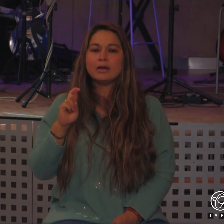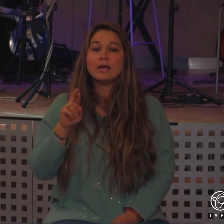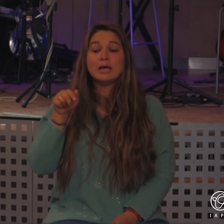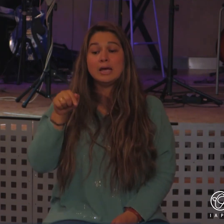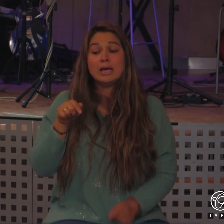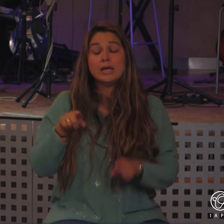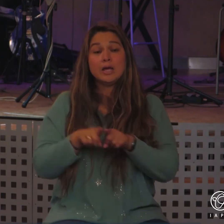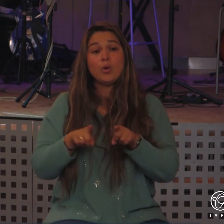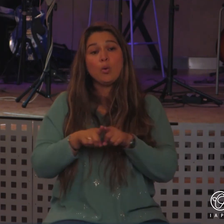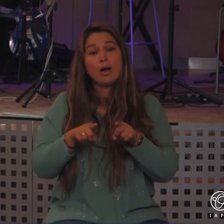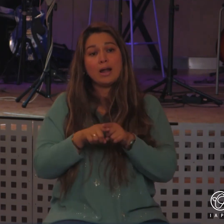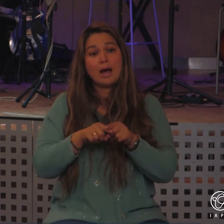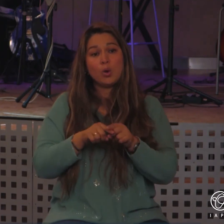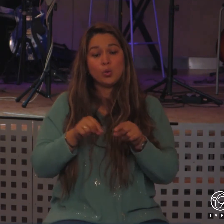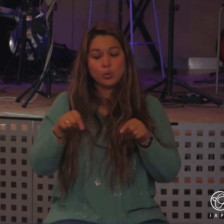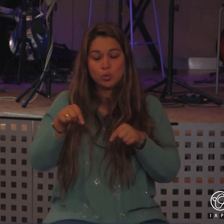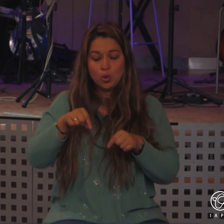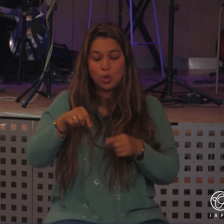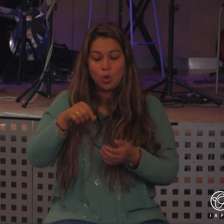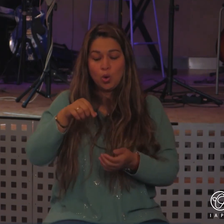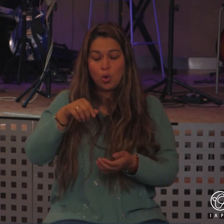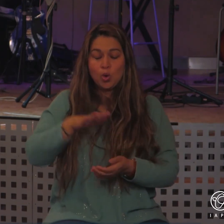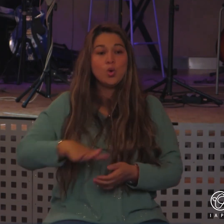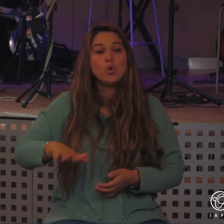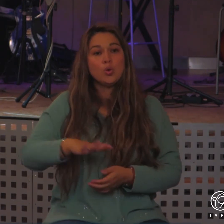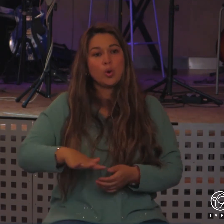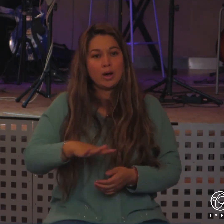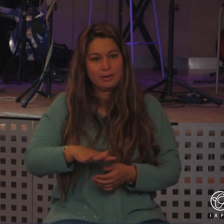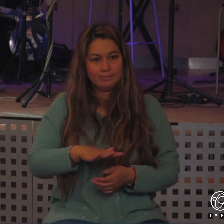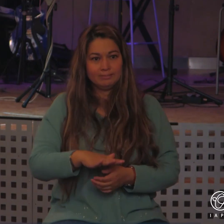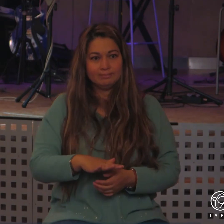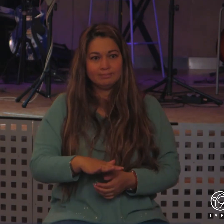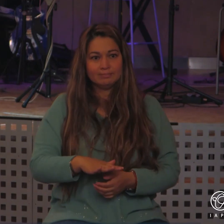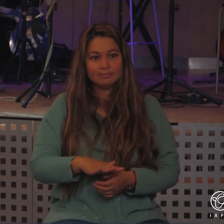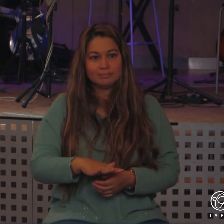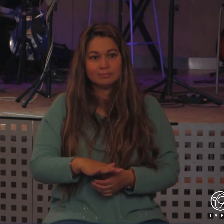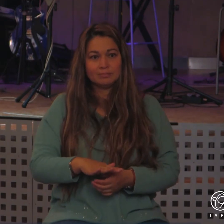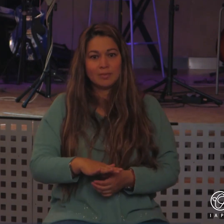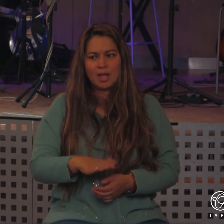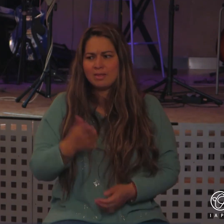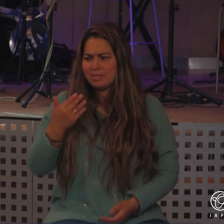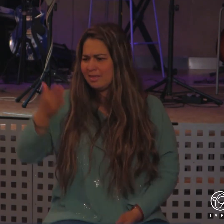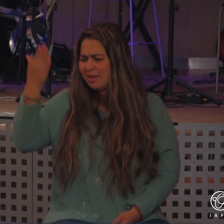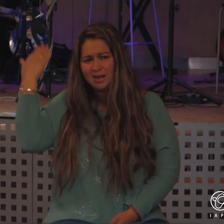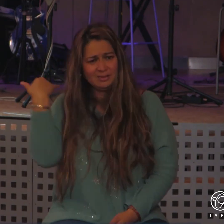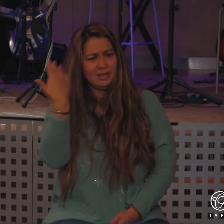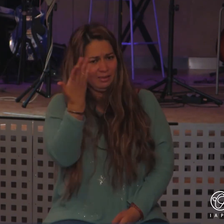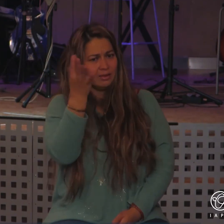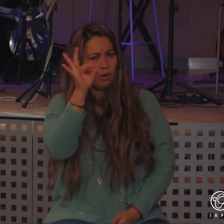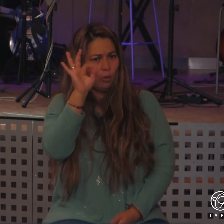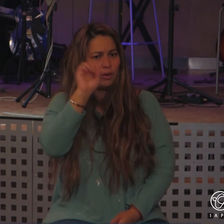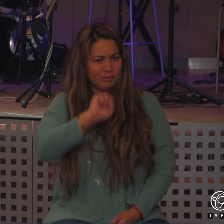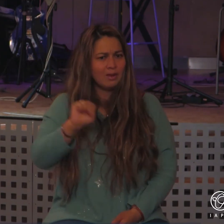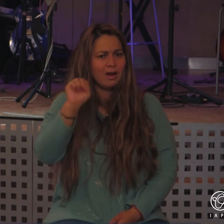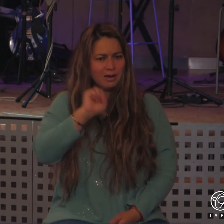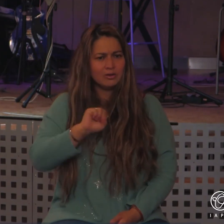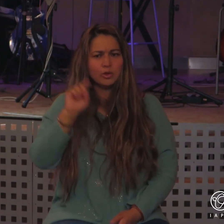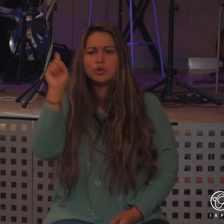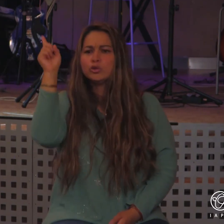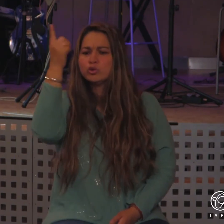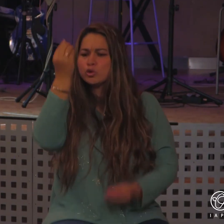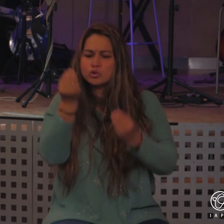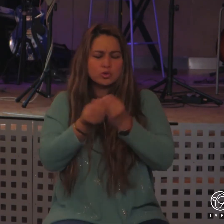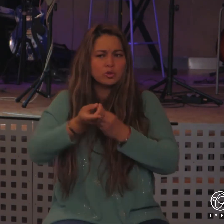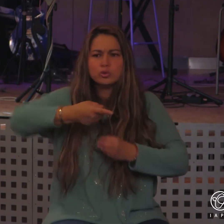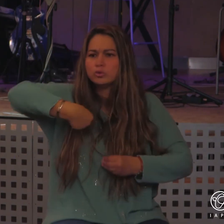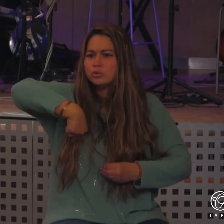decir, durante todos estos 50 años, Dios ha estado todos y cada uno de los días